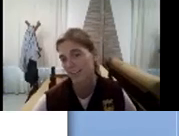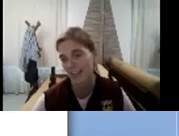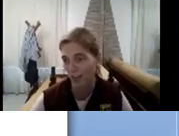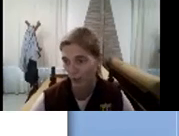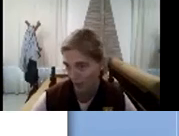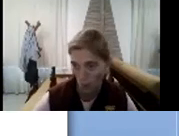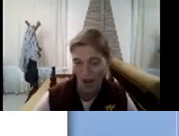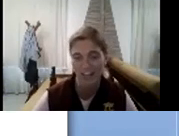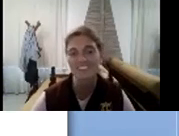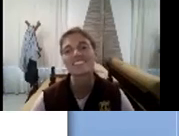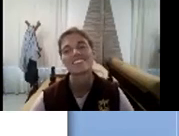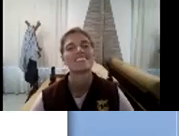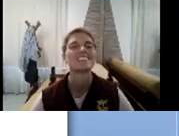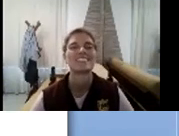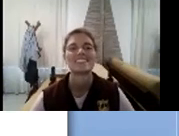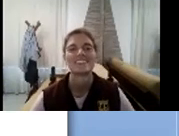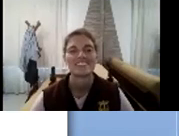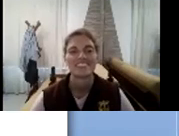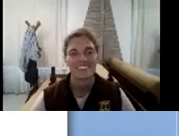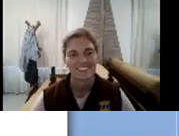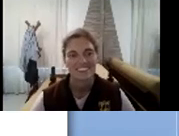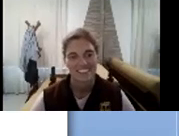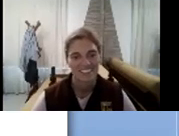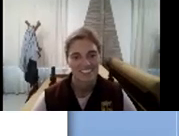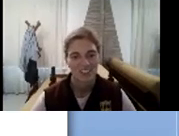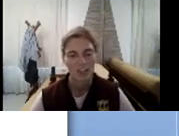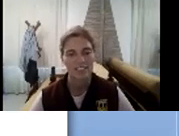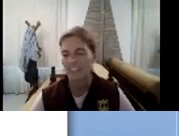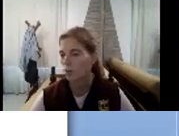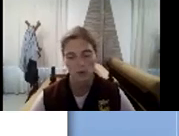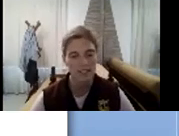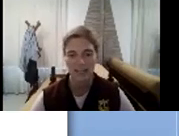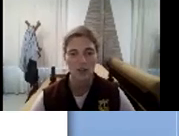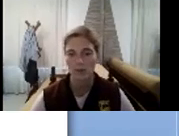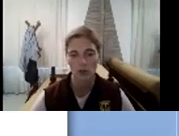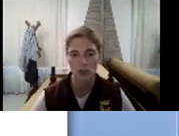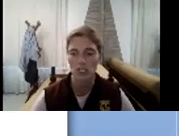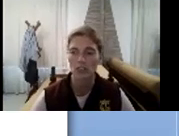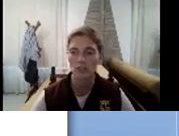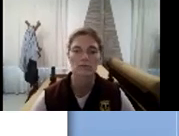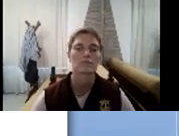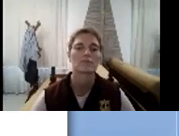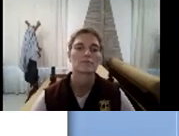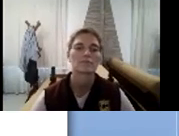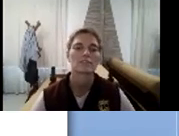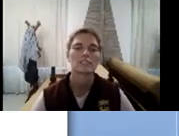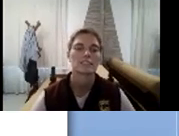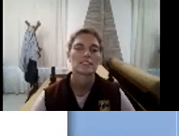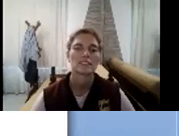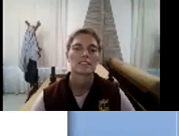había cansado de jugar. Claro, me imagino, y sí. A ver, Lo deja tenemos. tirado por cualquier lado como todos los chicos. Y